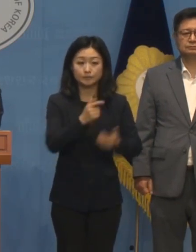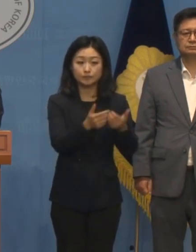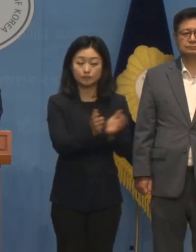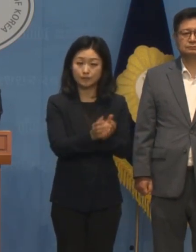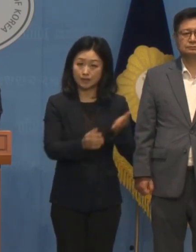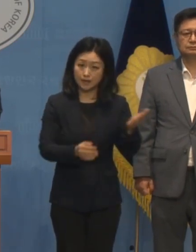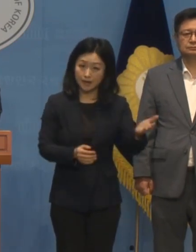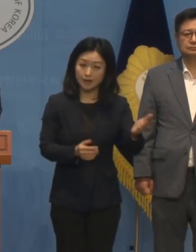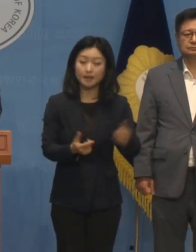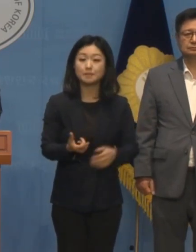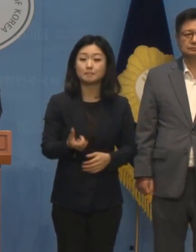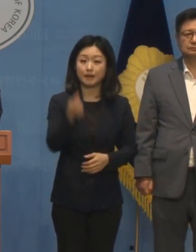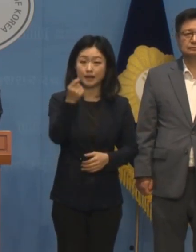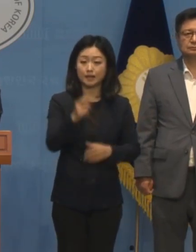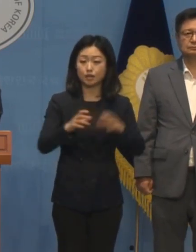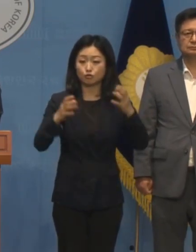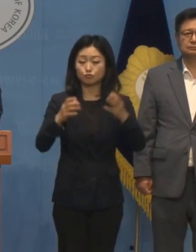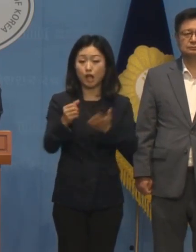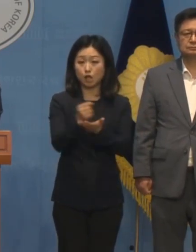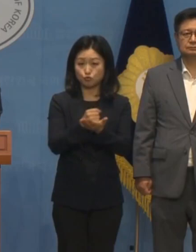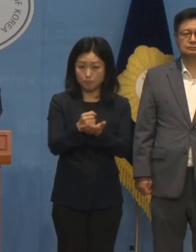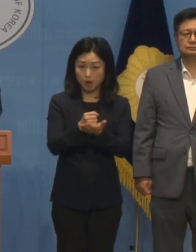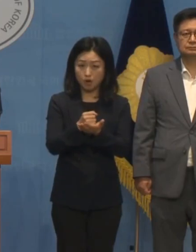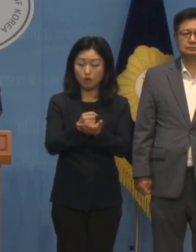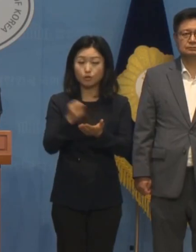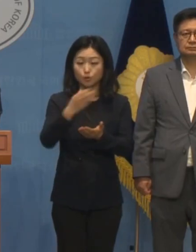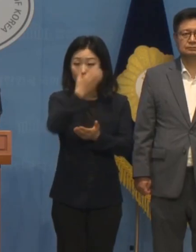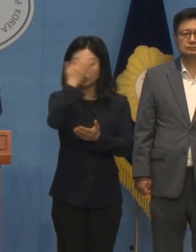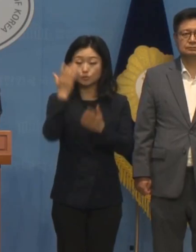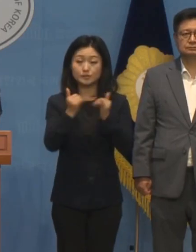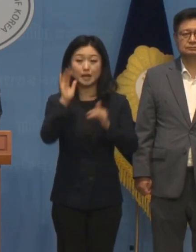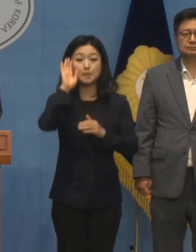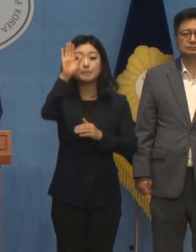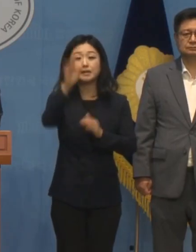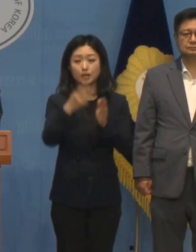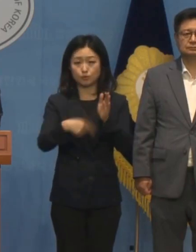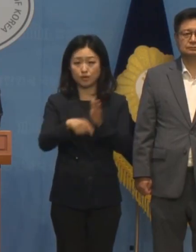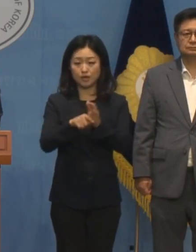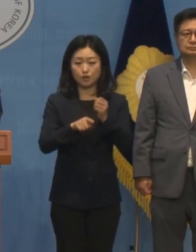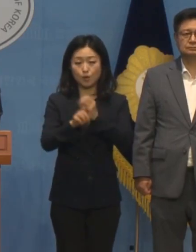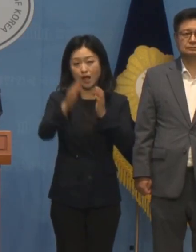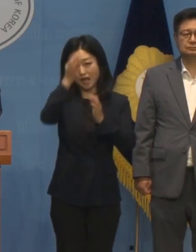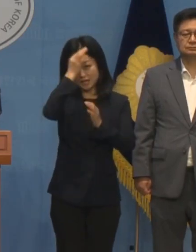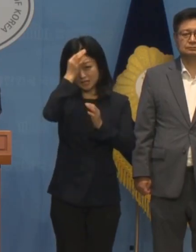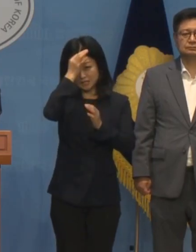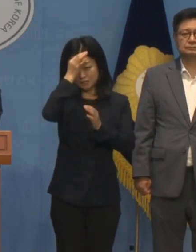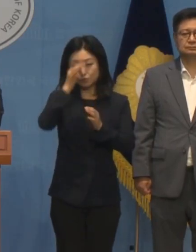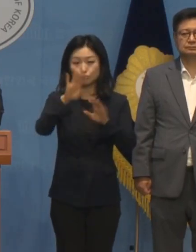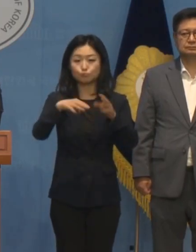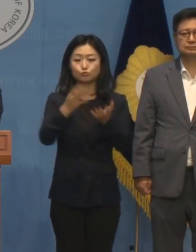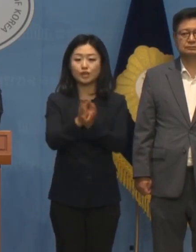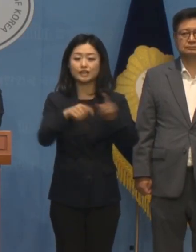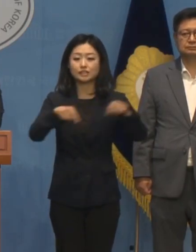민주당은 속히 국가의 운명, 우리 젊은 세대의 미래가 걸린